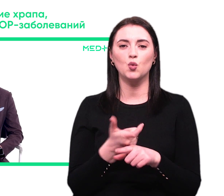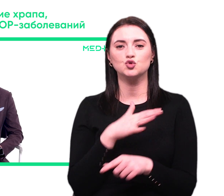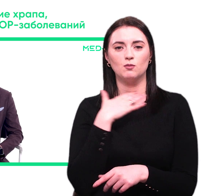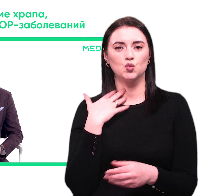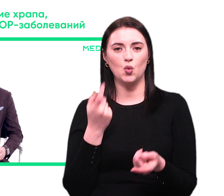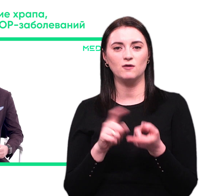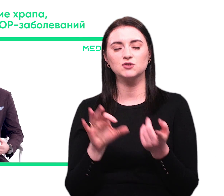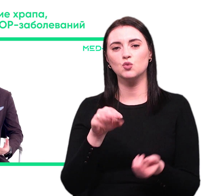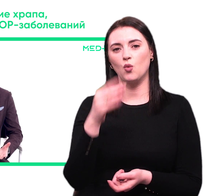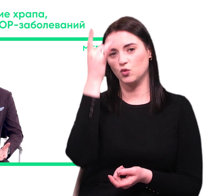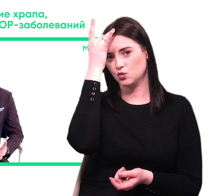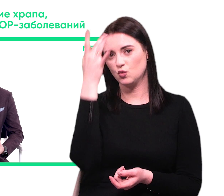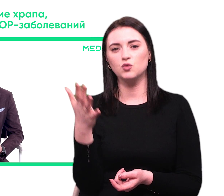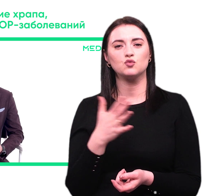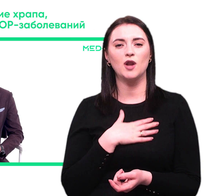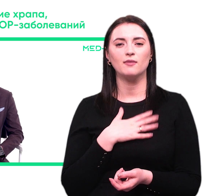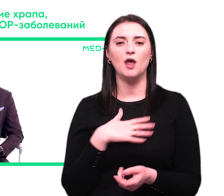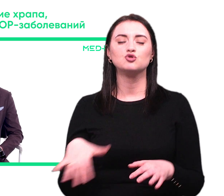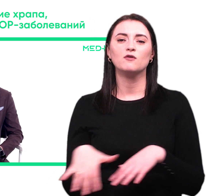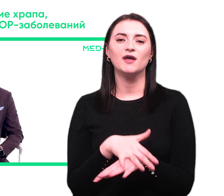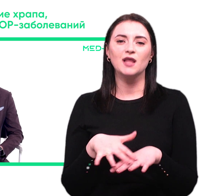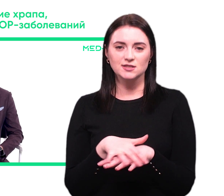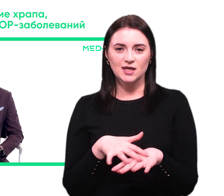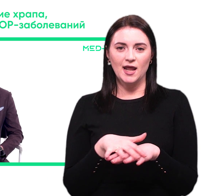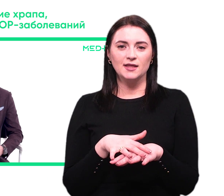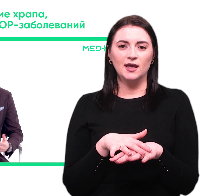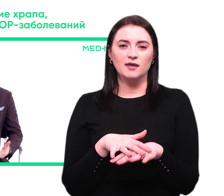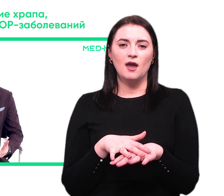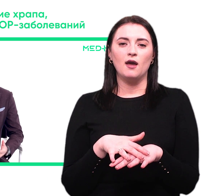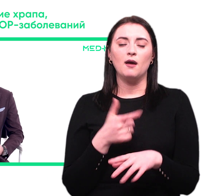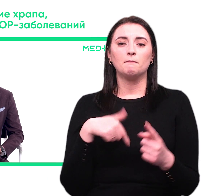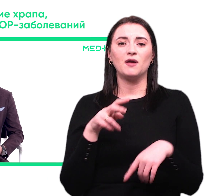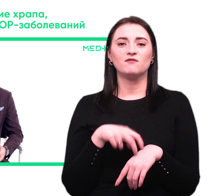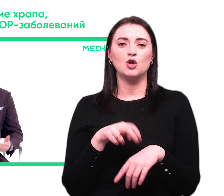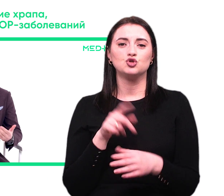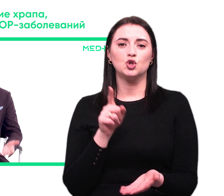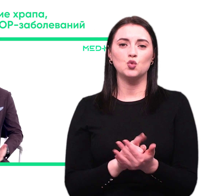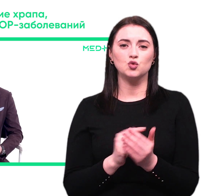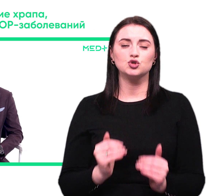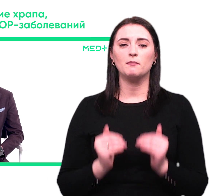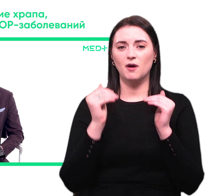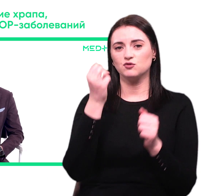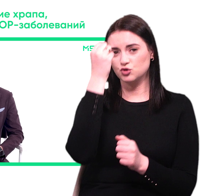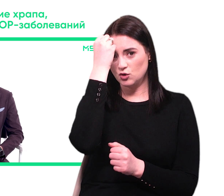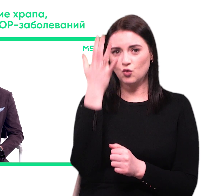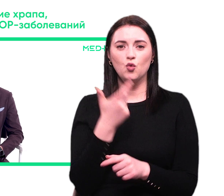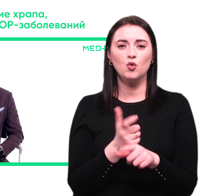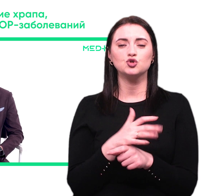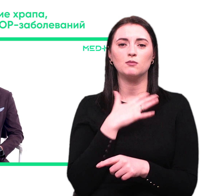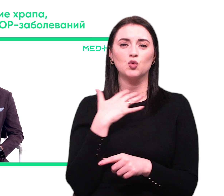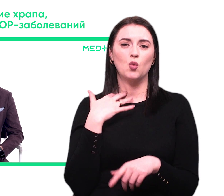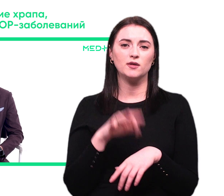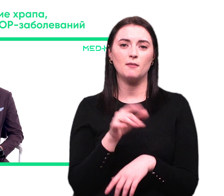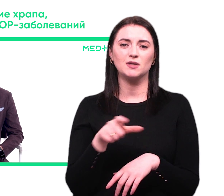зависит от культуры нашего населения. И мы, врачи, должны повышать культуру. Очень многие пациенты, они